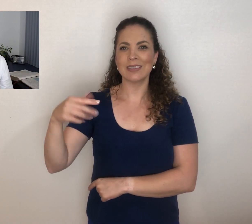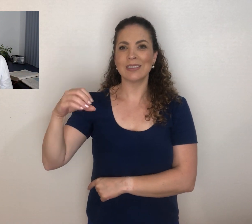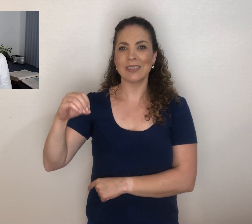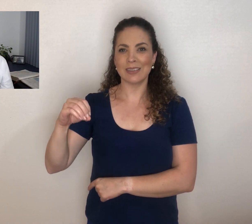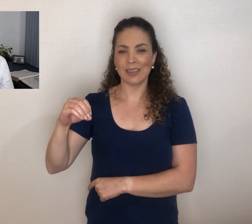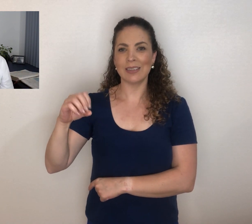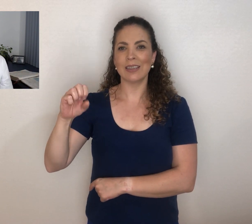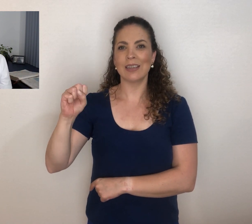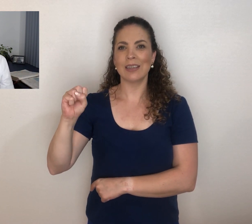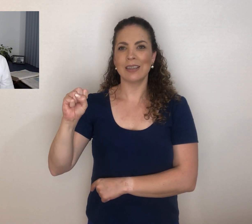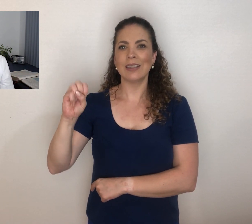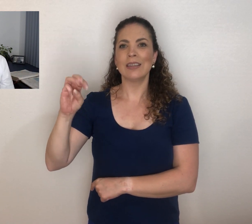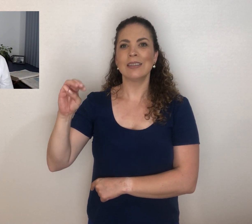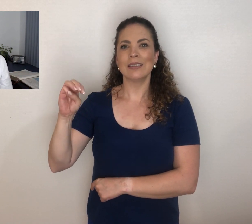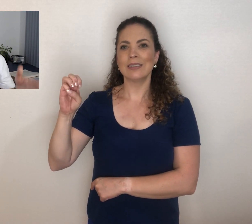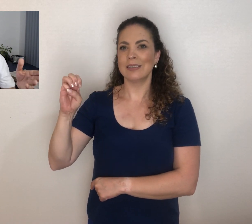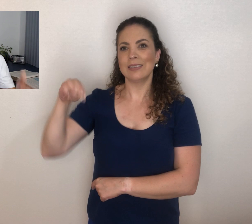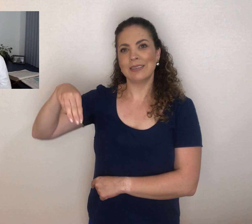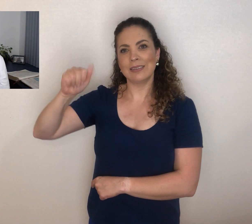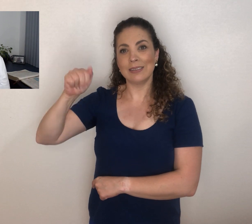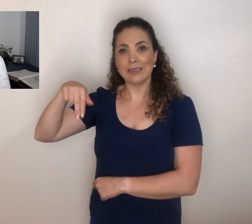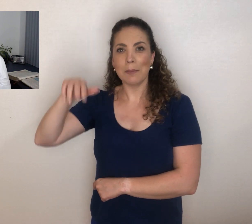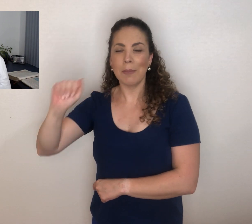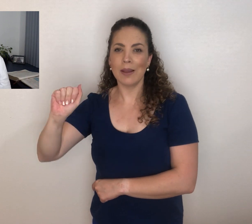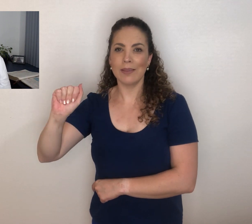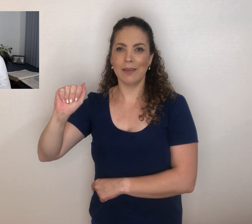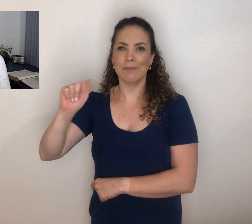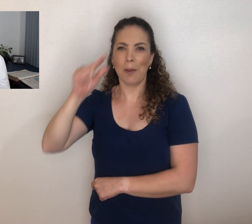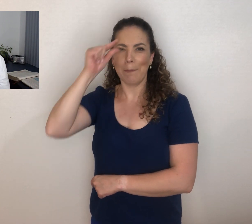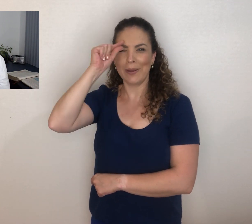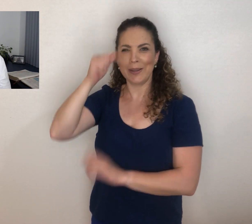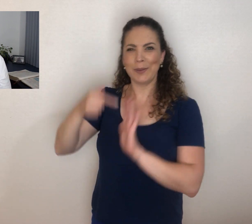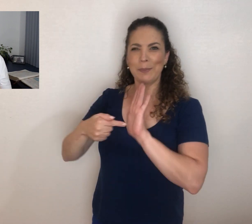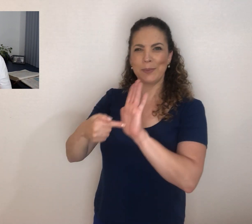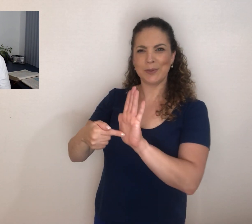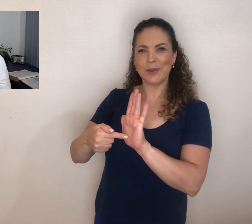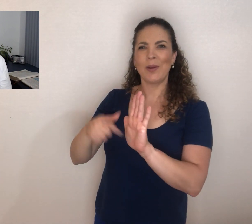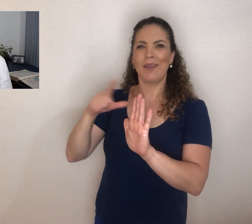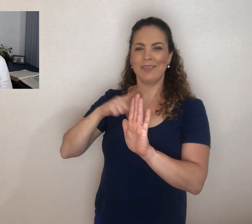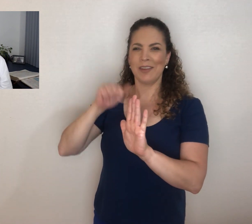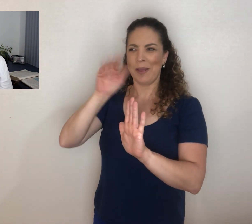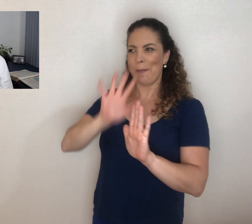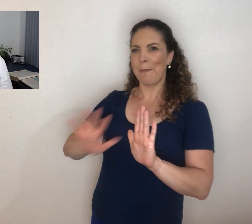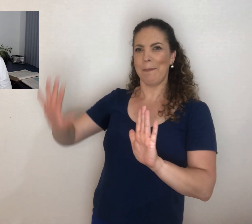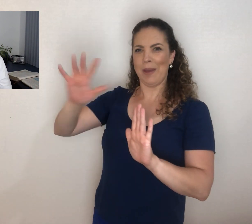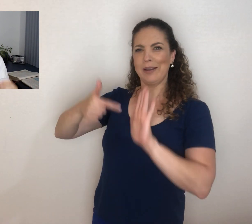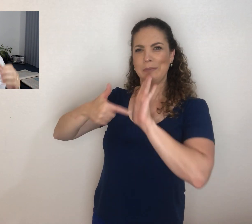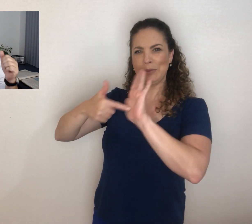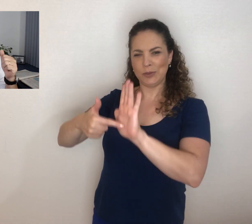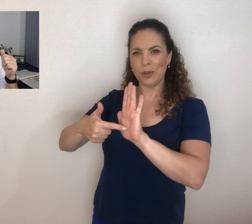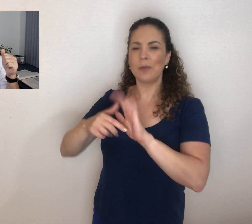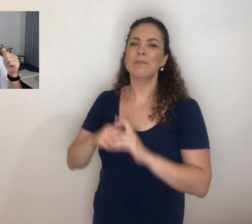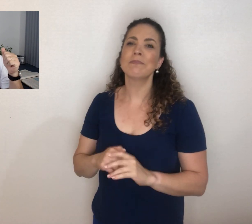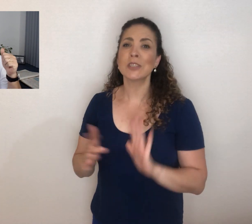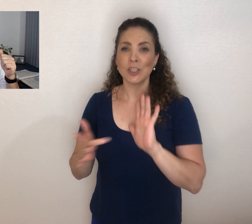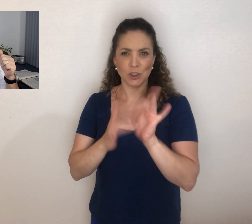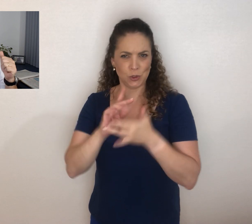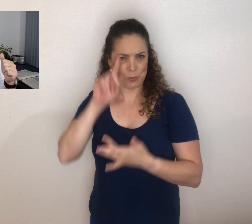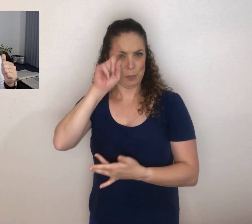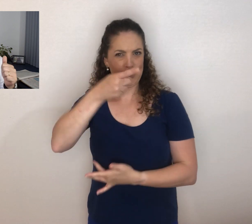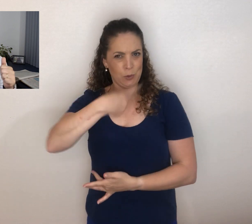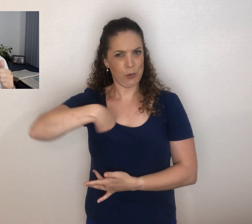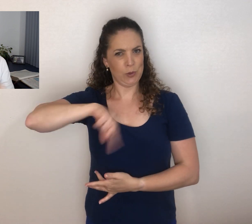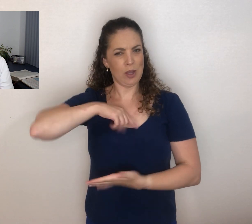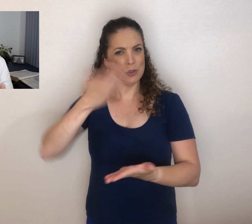das 70 semanas, né? Benito nos apresentou com muito detalhe, com gráficos. Nós entramos ali